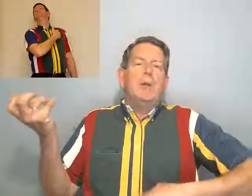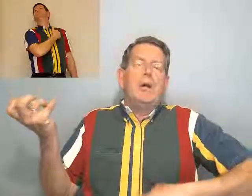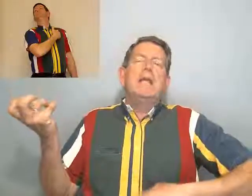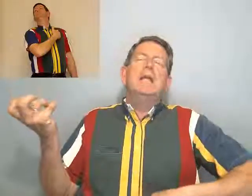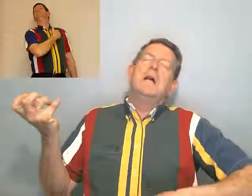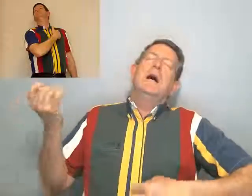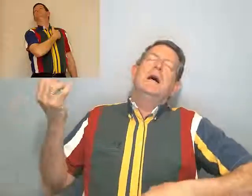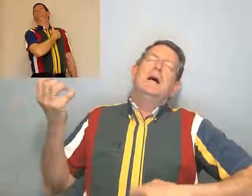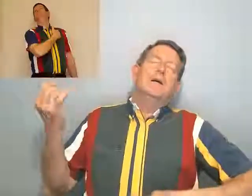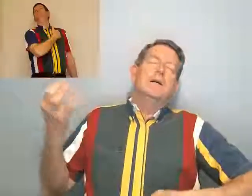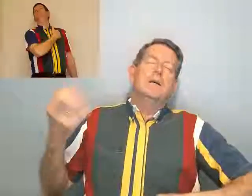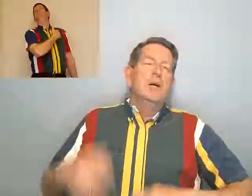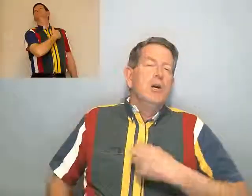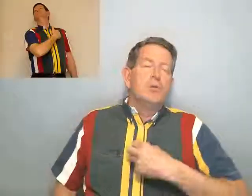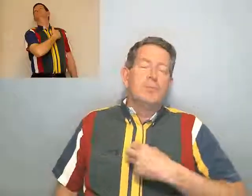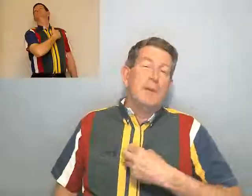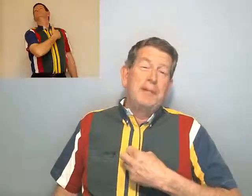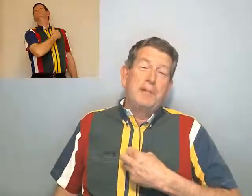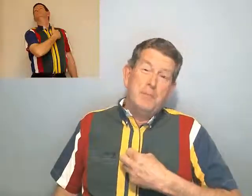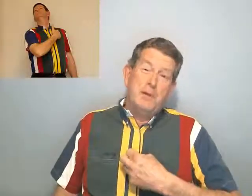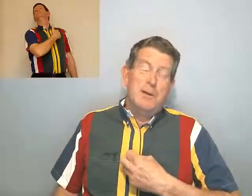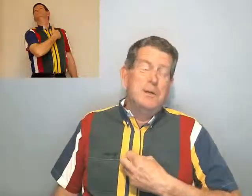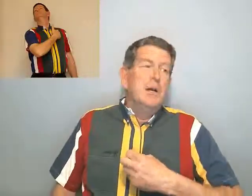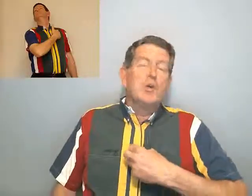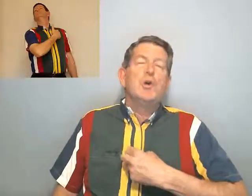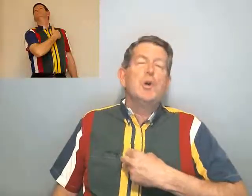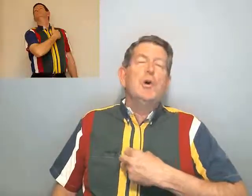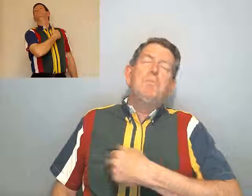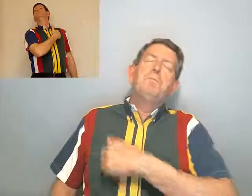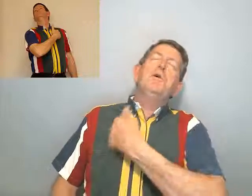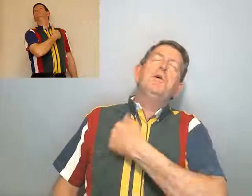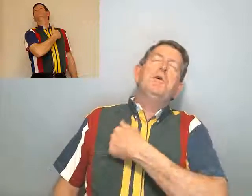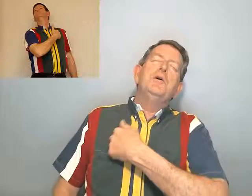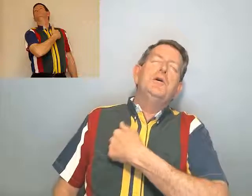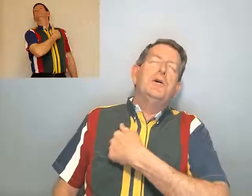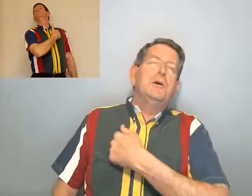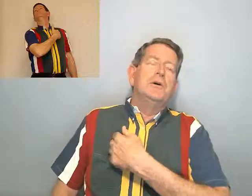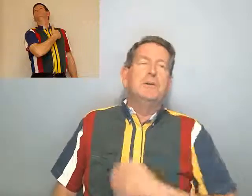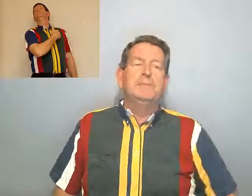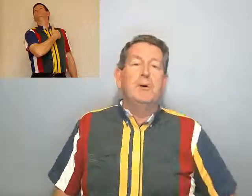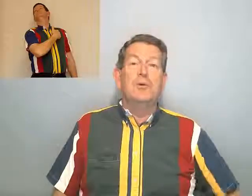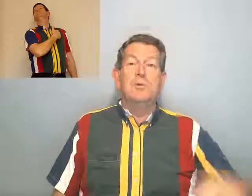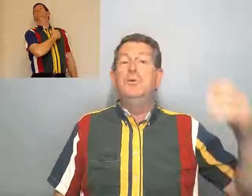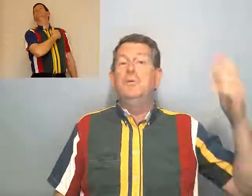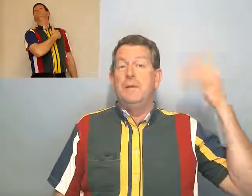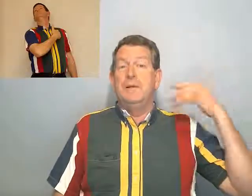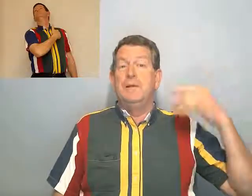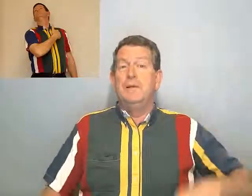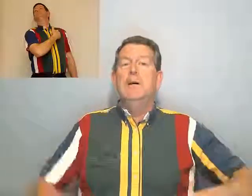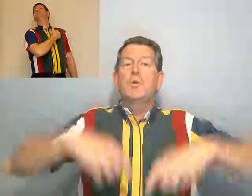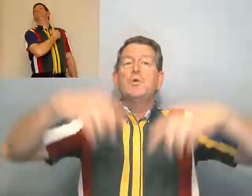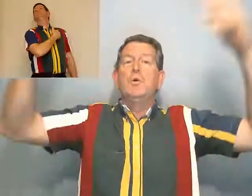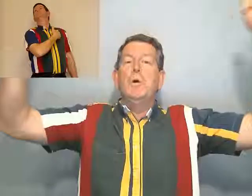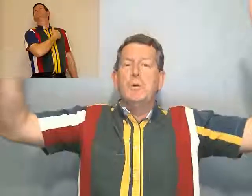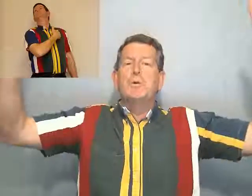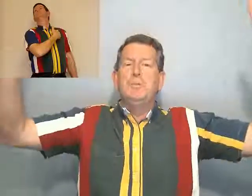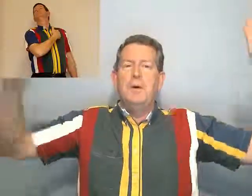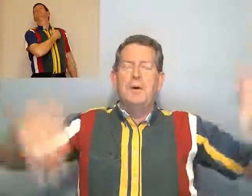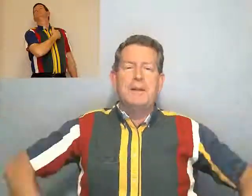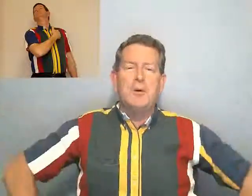la guitare. Pas très bien, mais je peux, je pouvais hein, jouer au sport. Maintenant, je ne